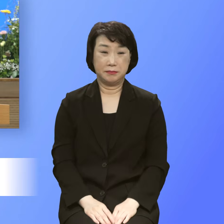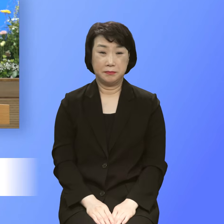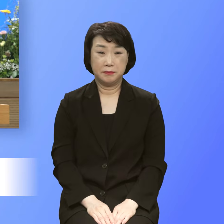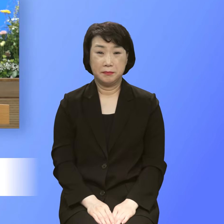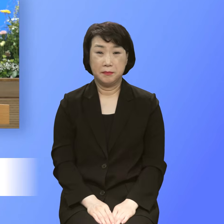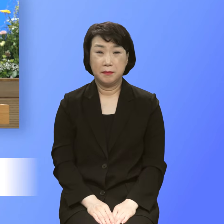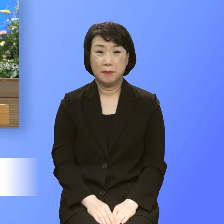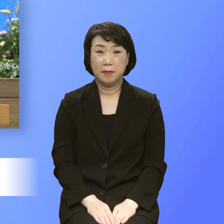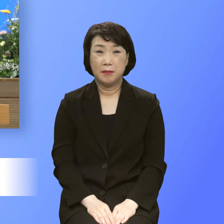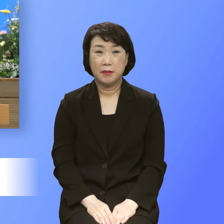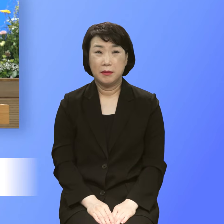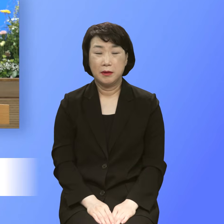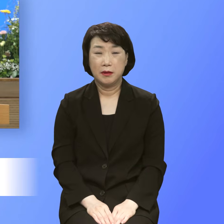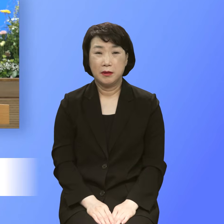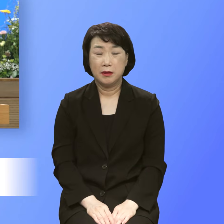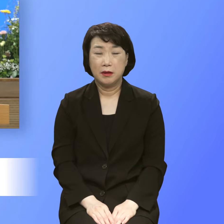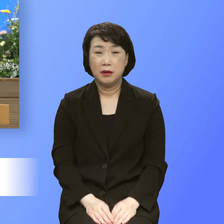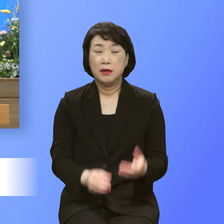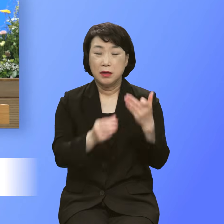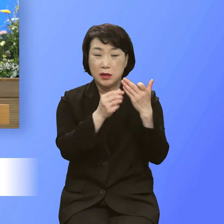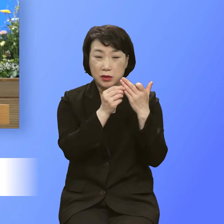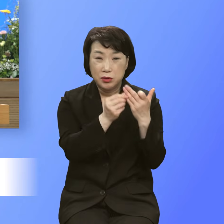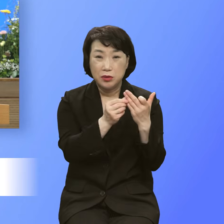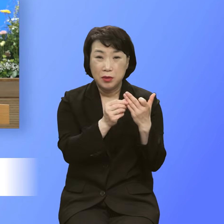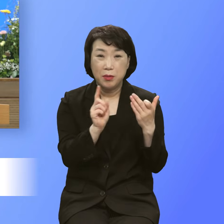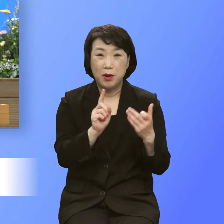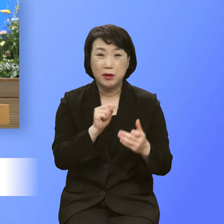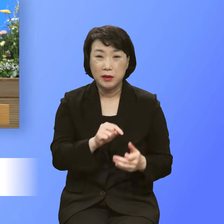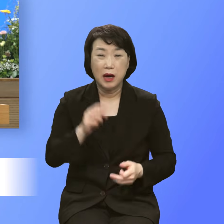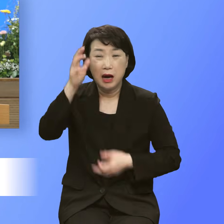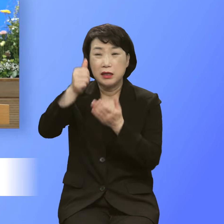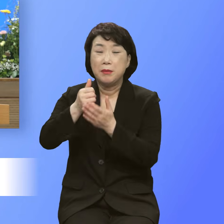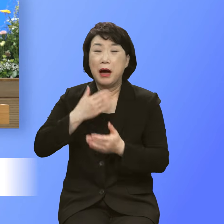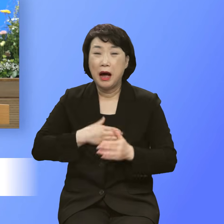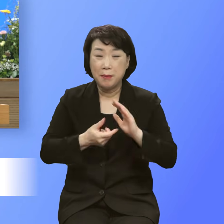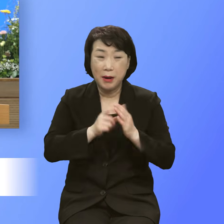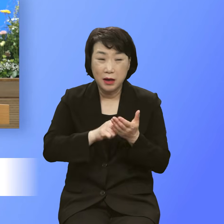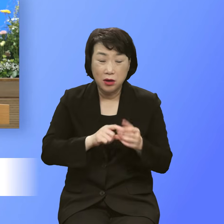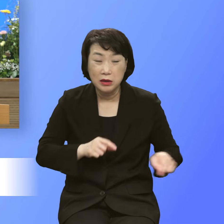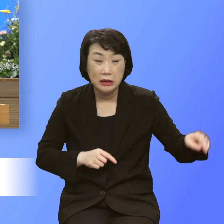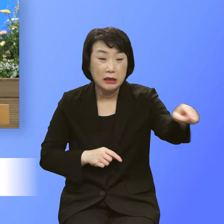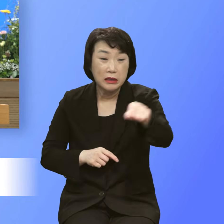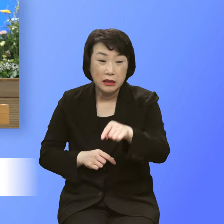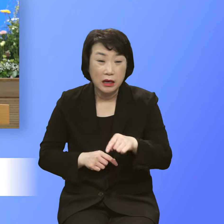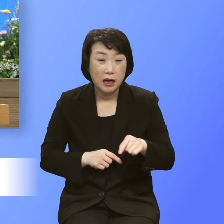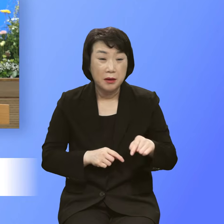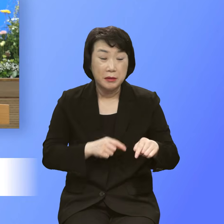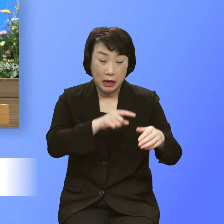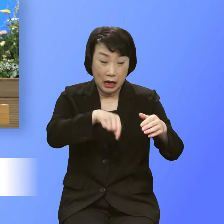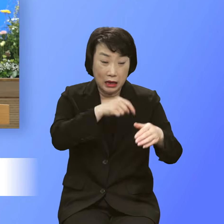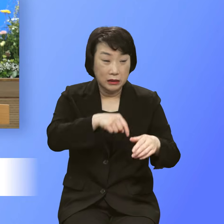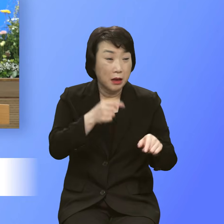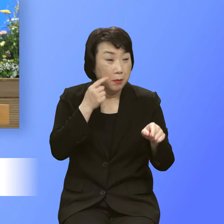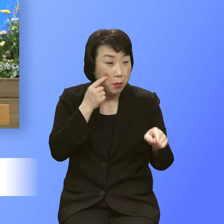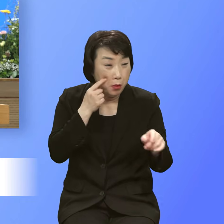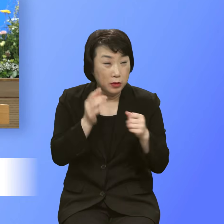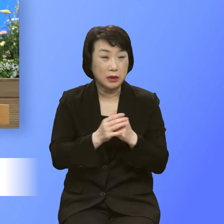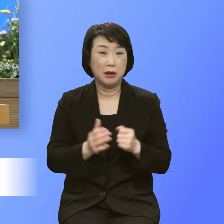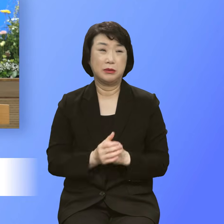응? 19절에 이는 하나님을 알만한 것이 저희 속에